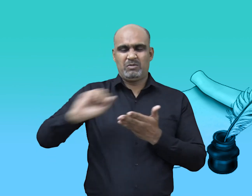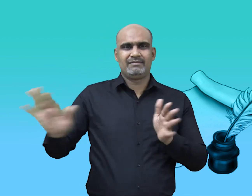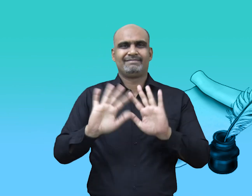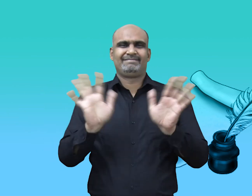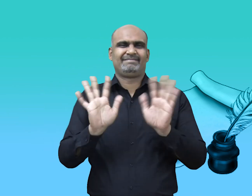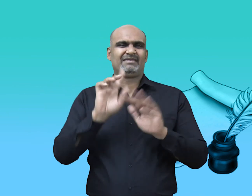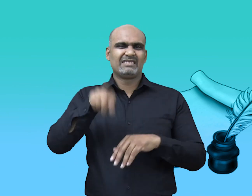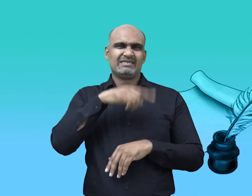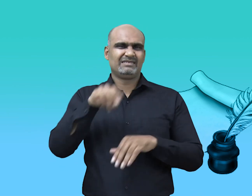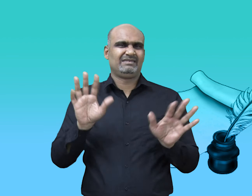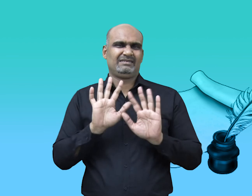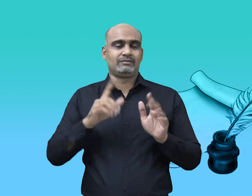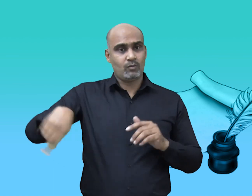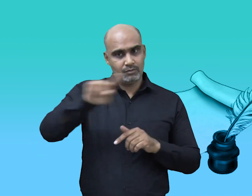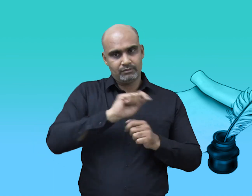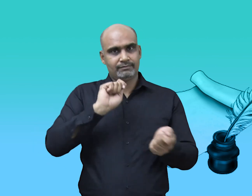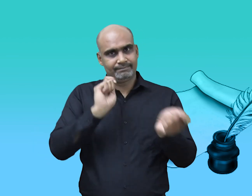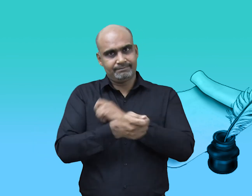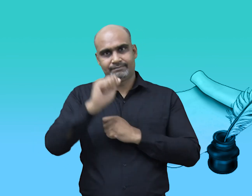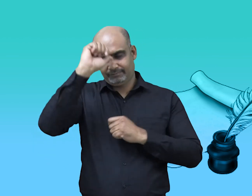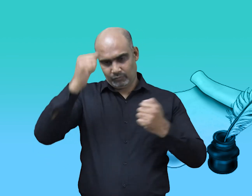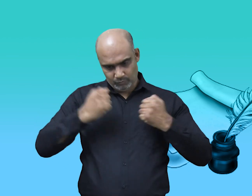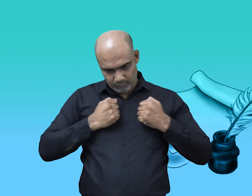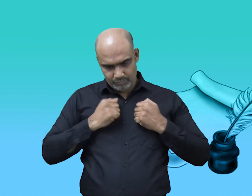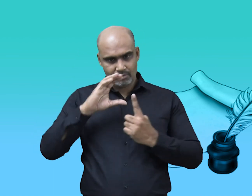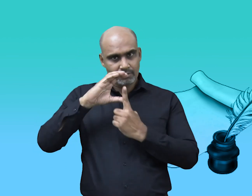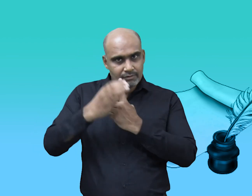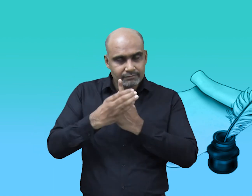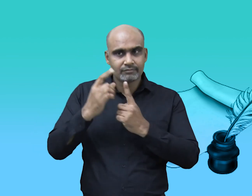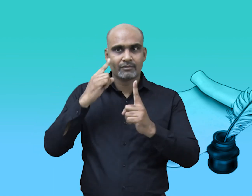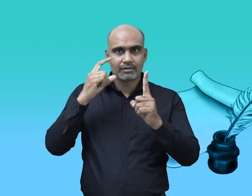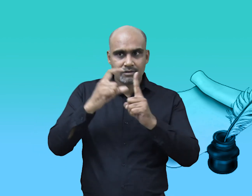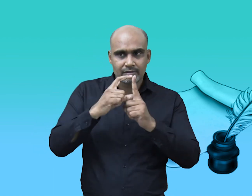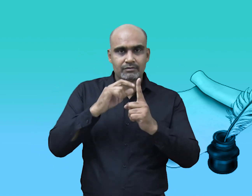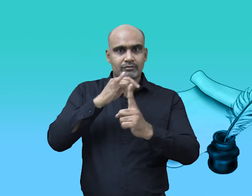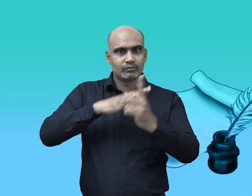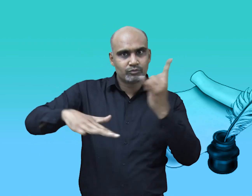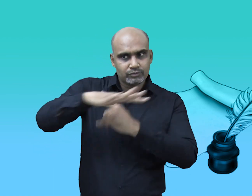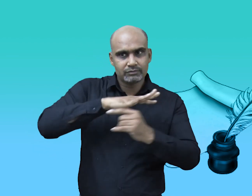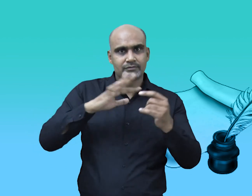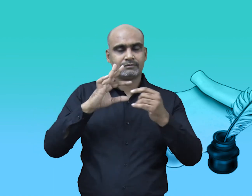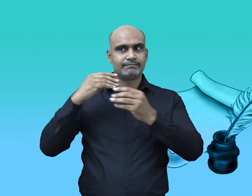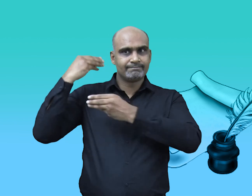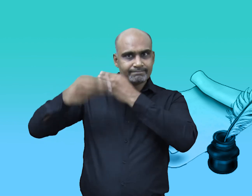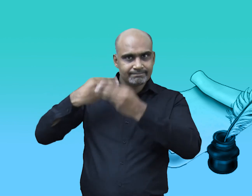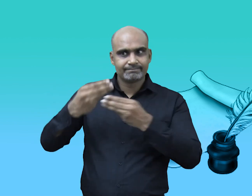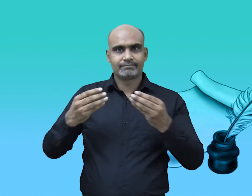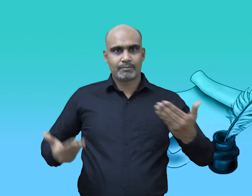चाहिए और उसका महत्व कभी खत्म नहीं होने देना चाहिए। मनुष्य के व्यक्तित्व का निर्माण उसके देश की मिट्टी